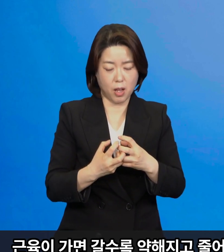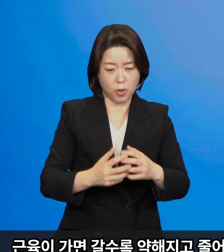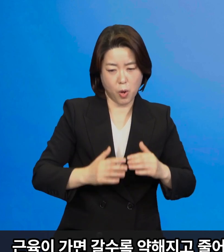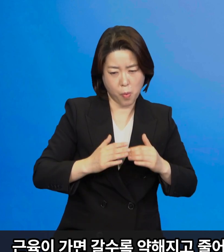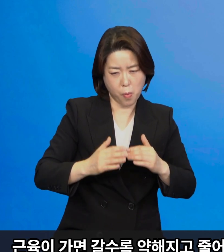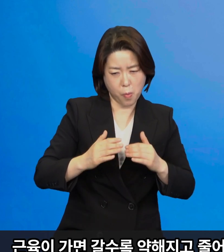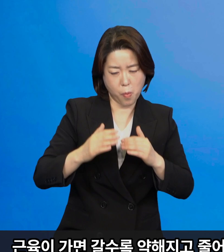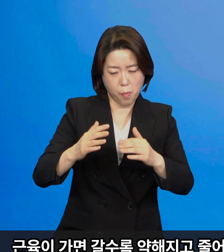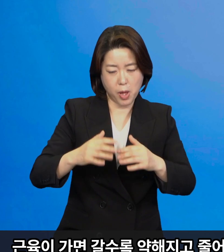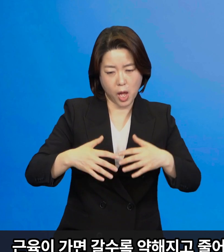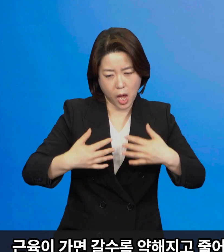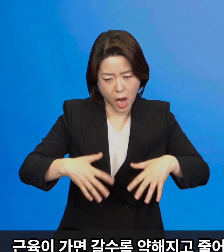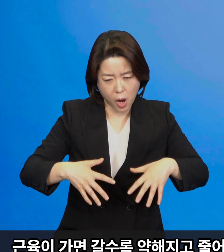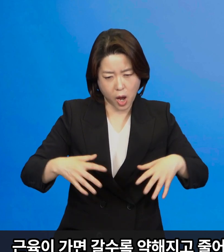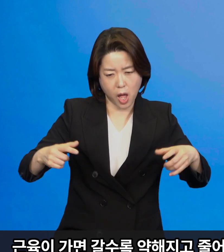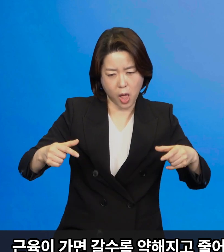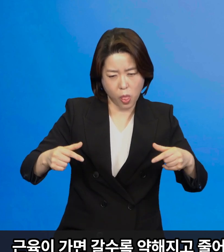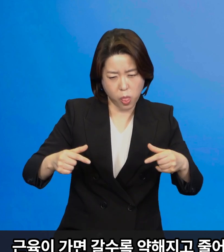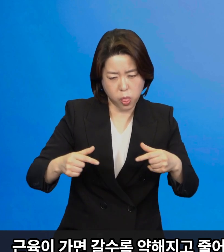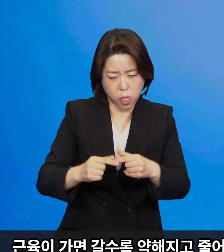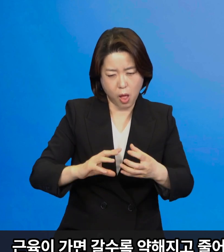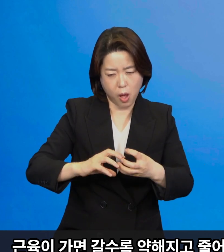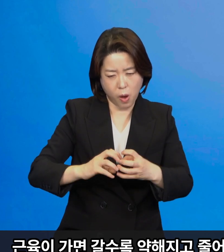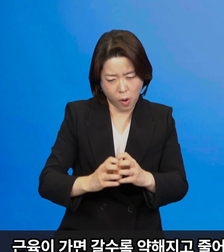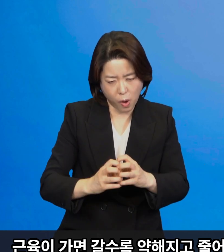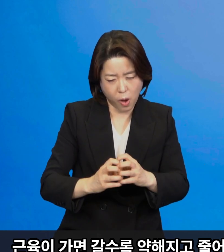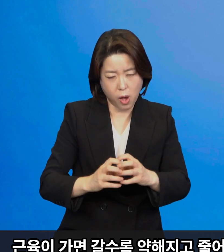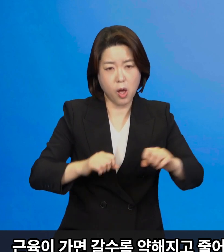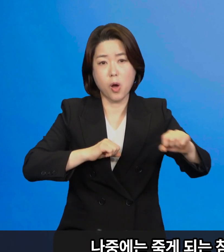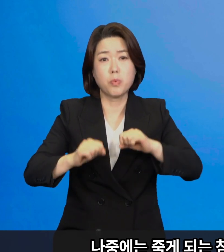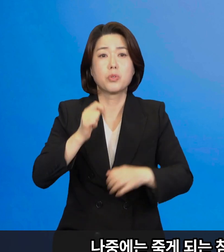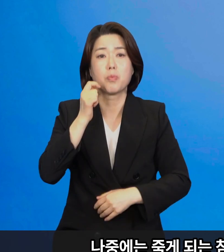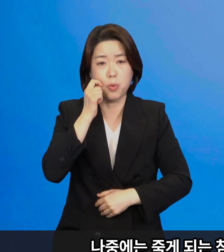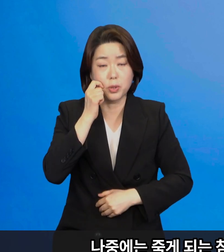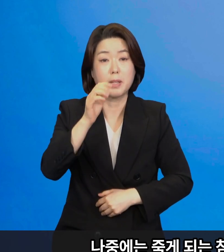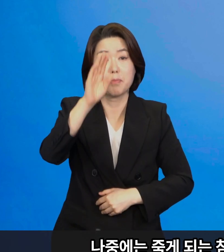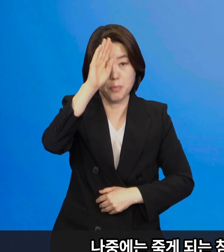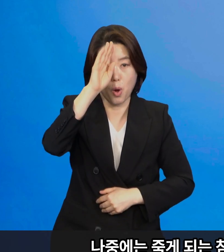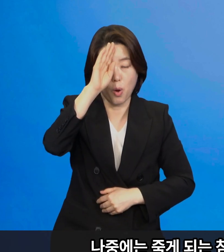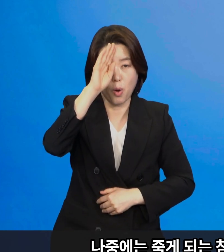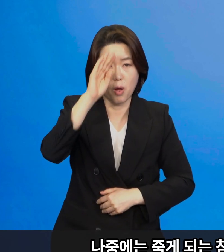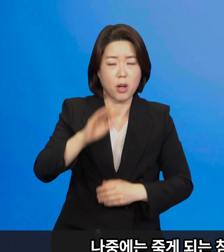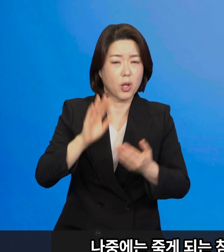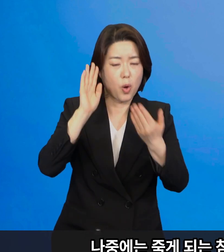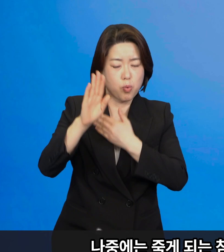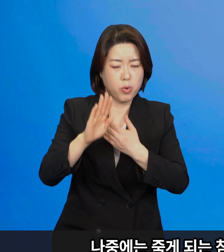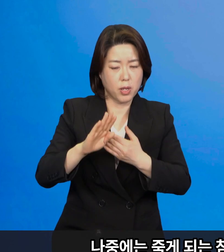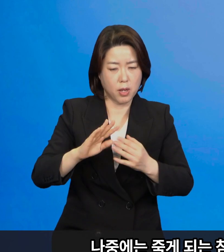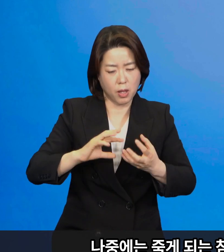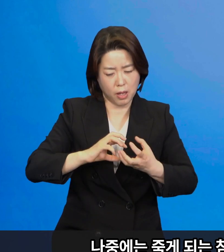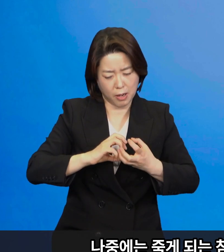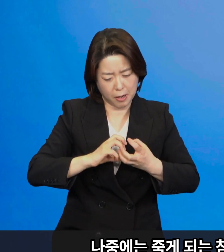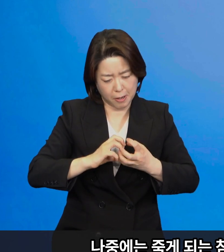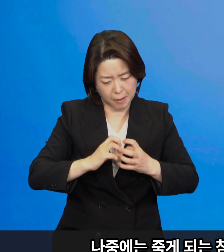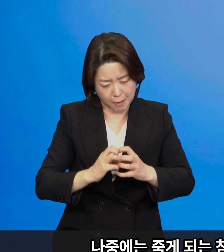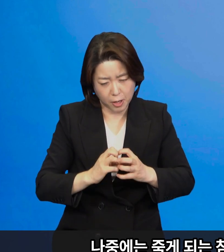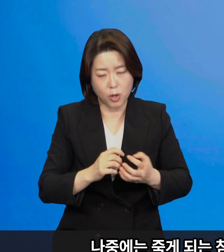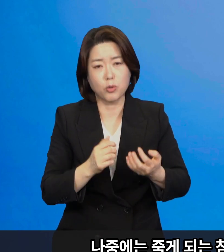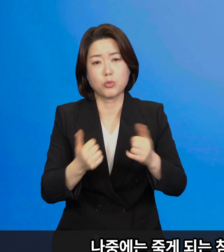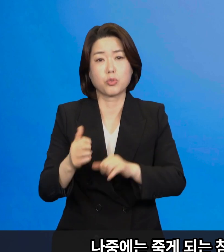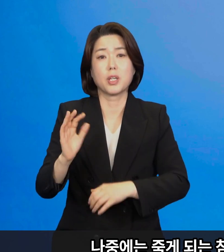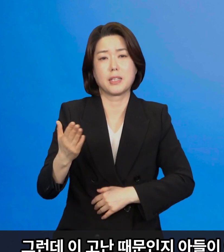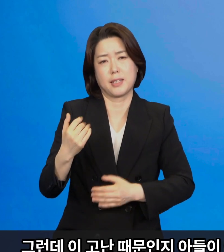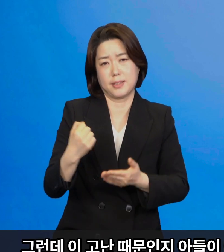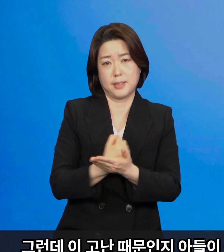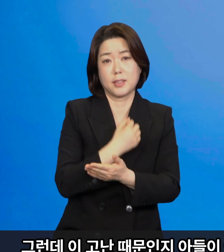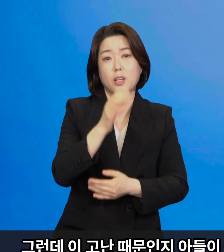갈수록 약해지고 줄어들면서 결국에는 움직일 수 없게 되고 나중에는 죽게 되는 참으로 안타까운